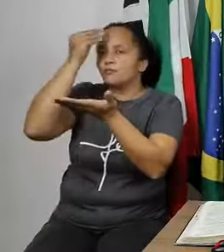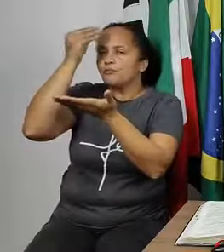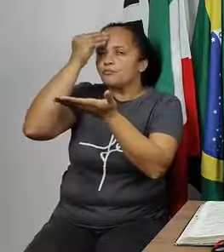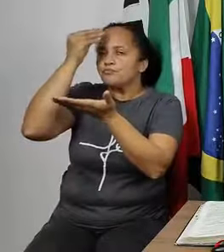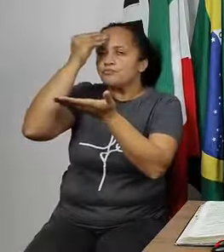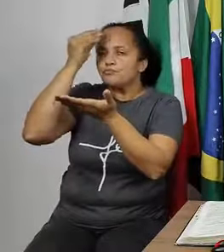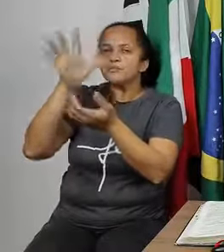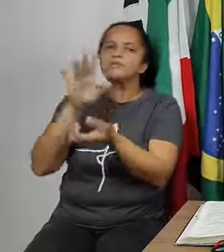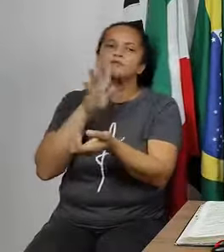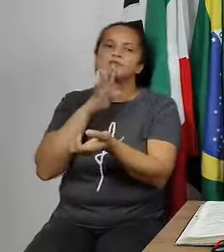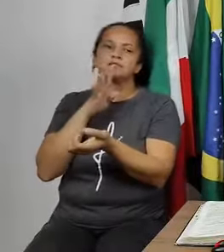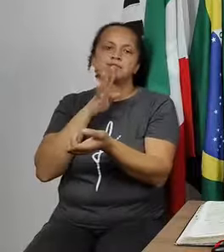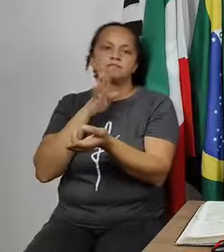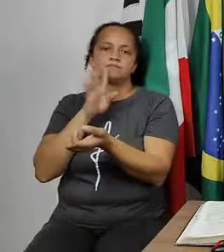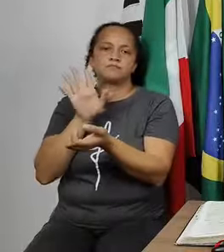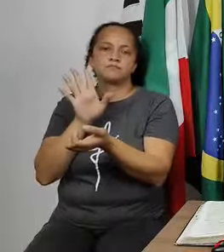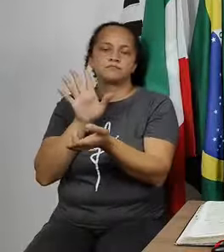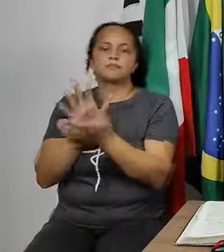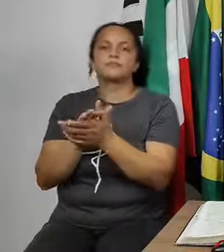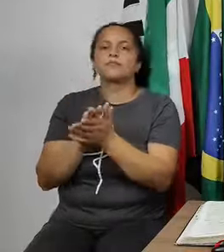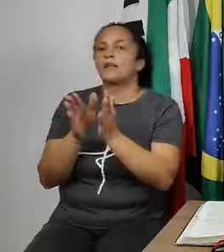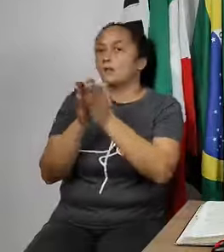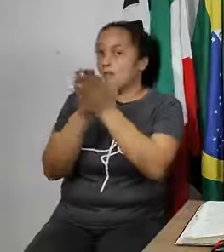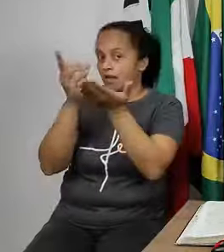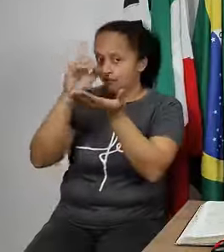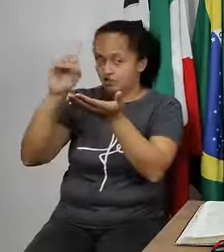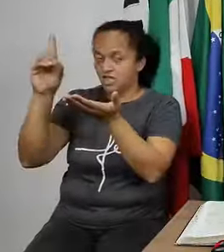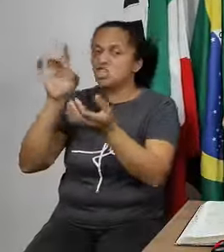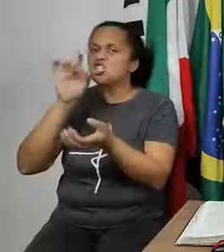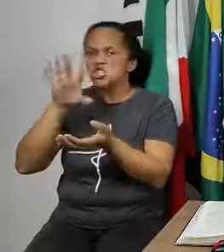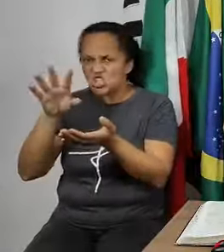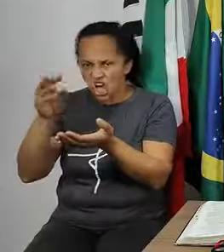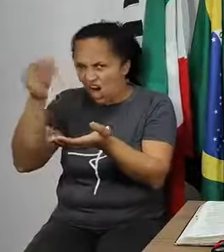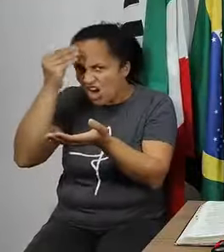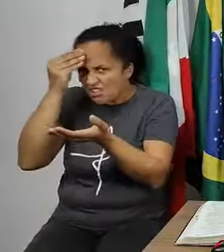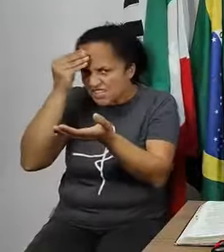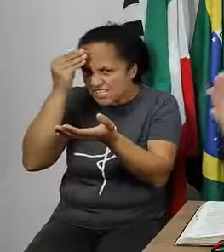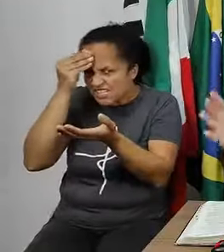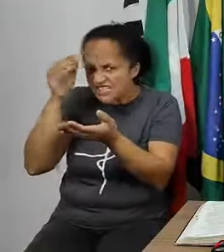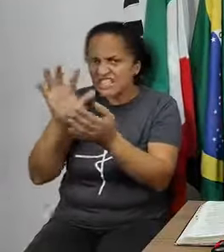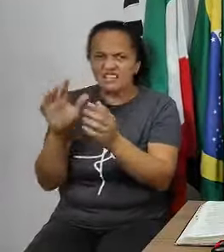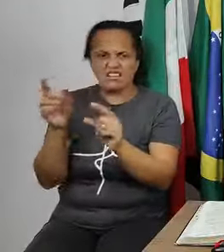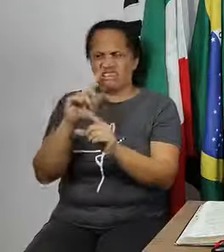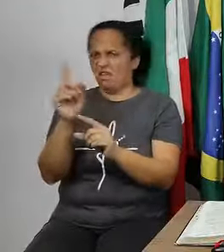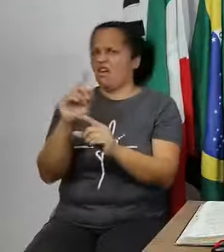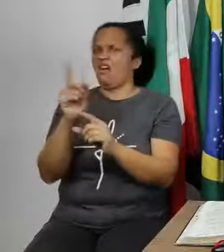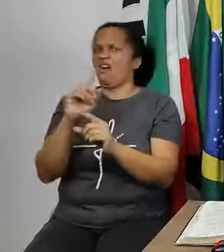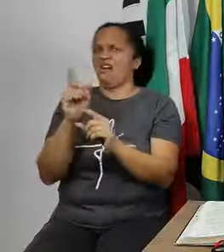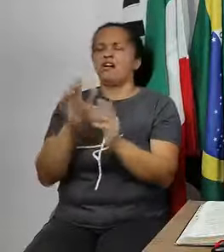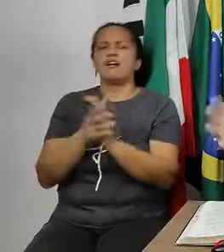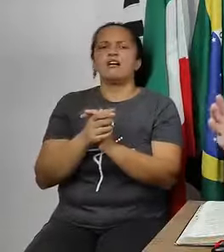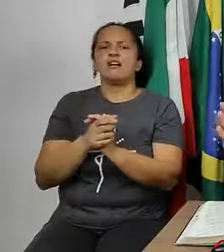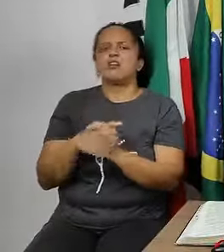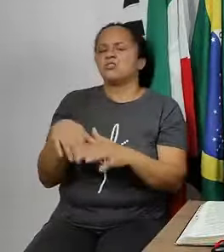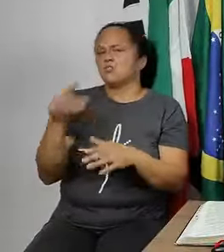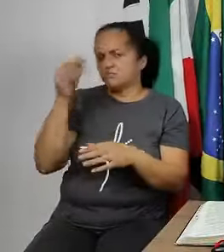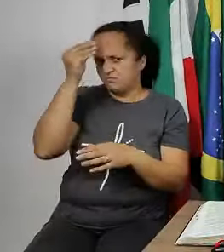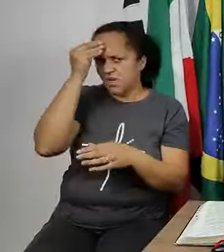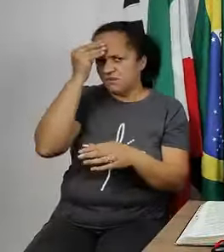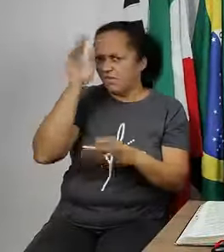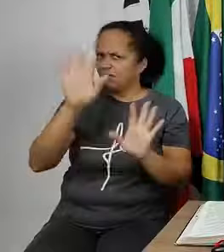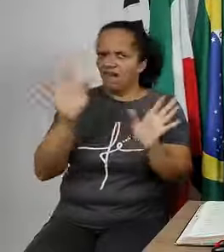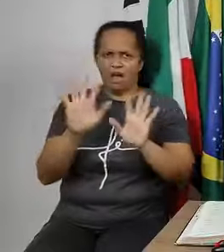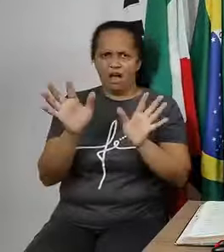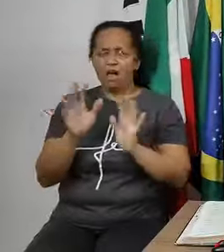esse ouvir a palavra de Deus não é somente ouvir com os ouvidos naturais, os ouvidos físicos,